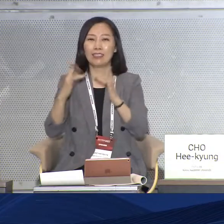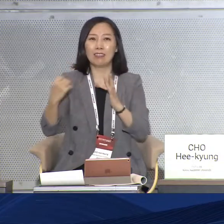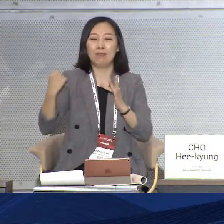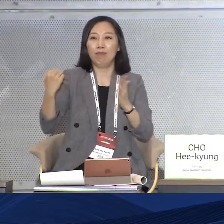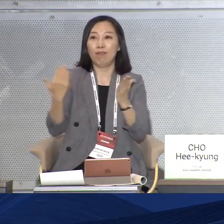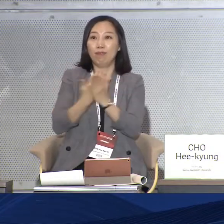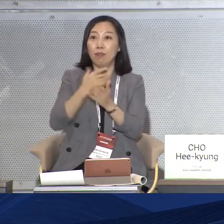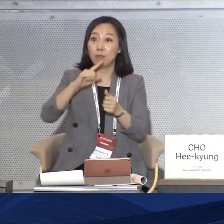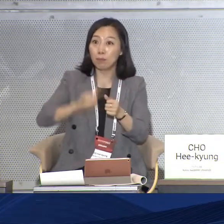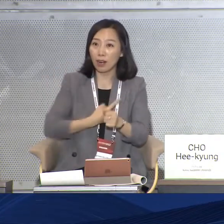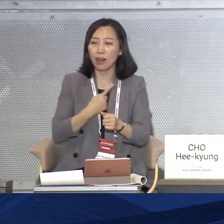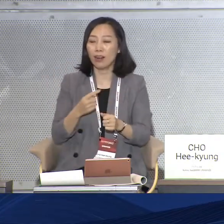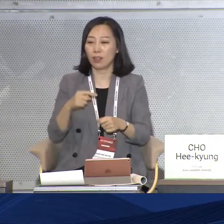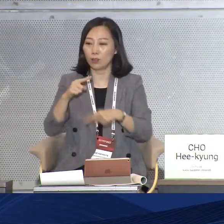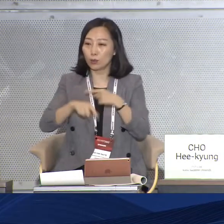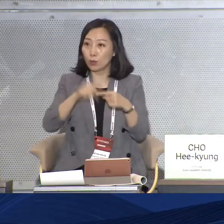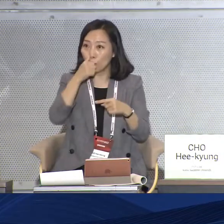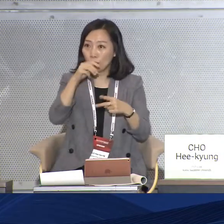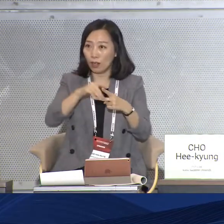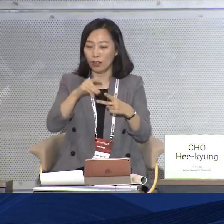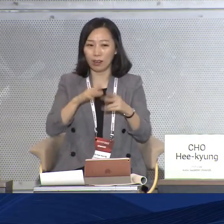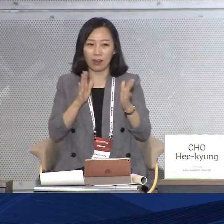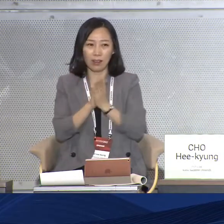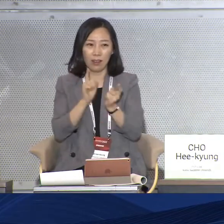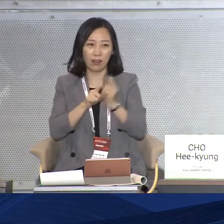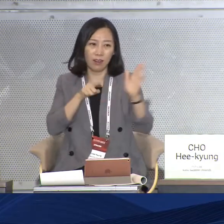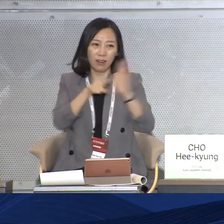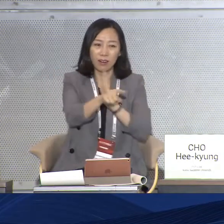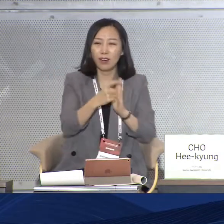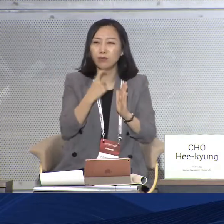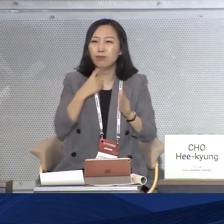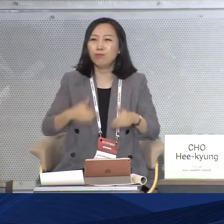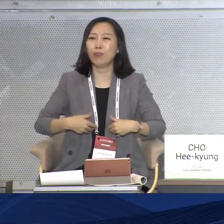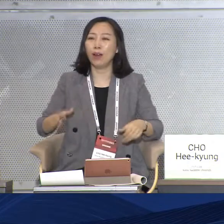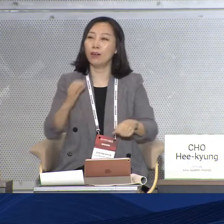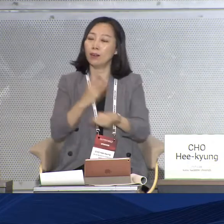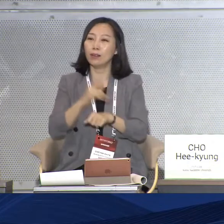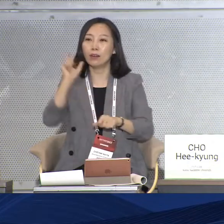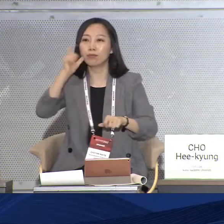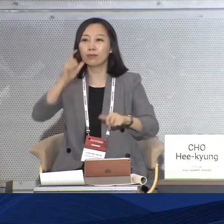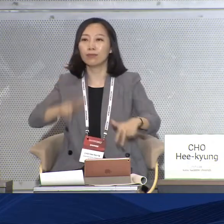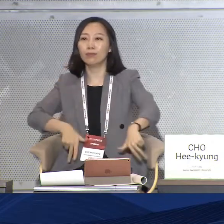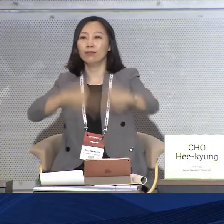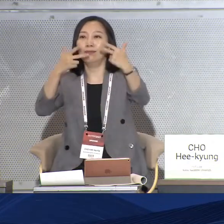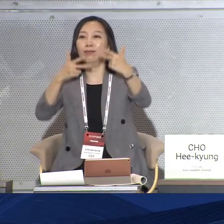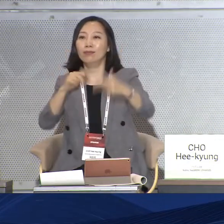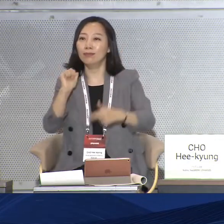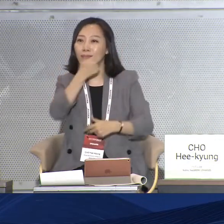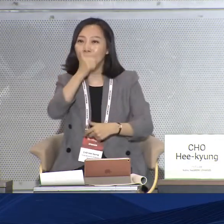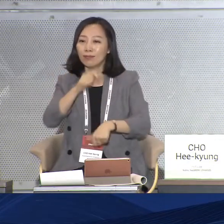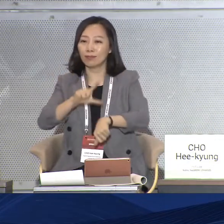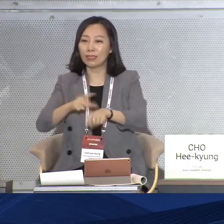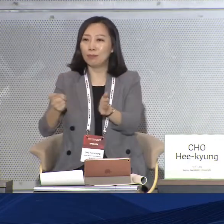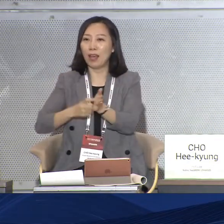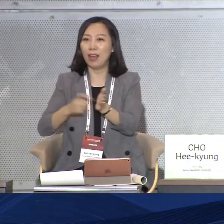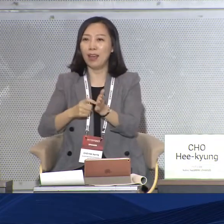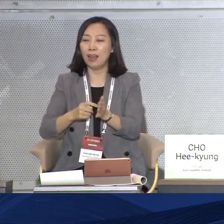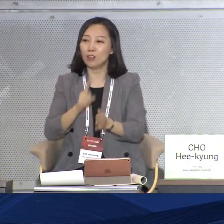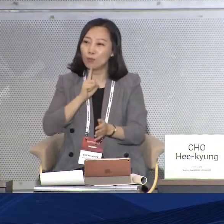이러한 발전은 IT 기술 발전과 함께 수어통역 센터에서 대면하는 수어통역 시대에서